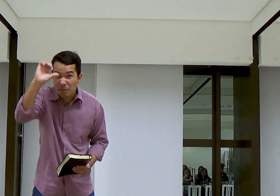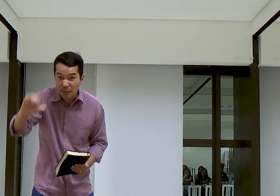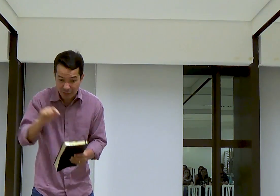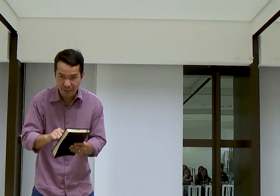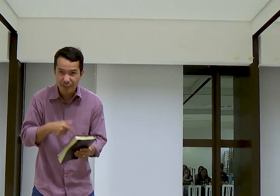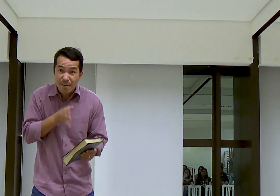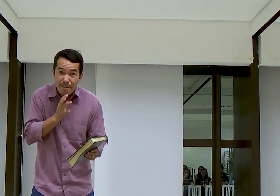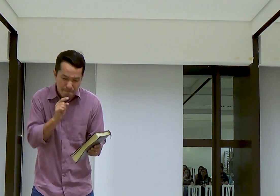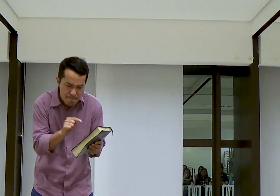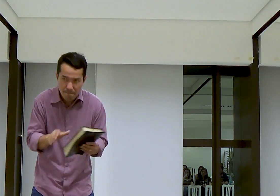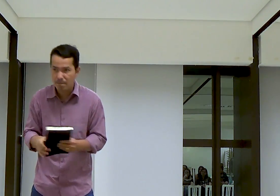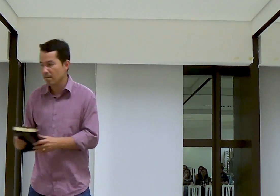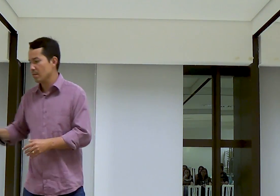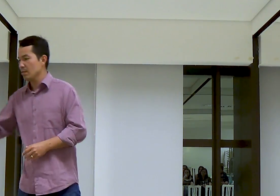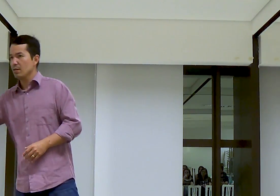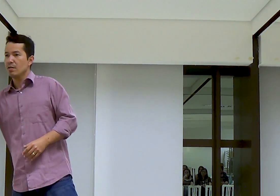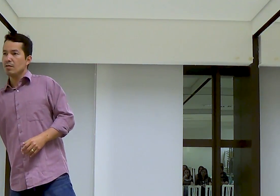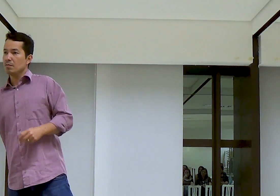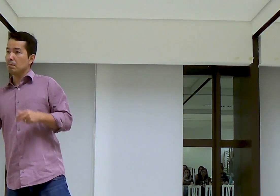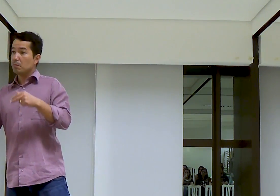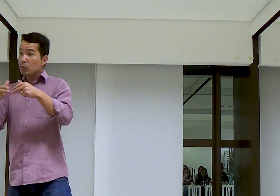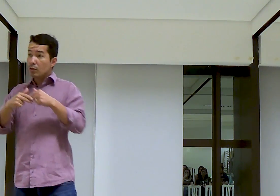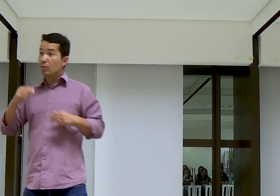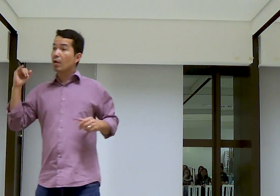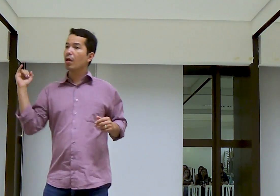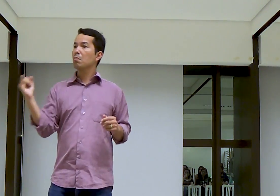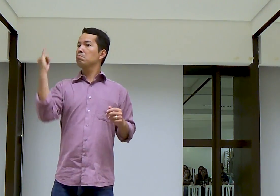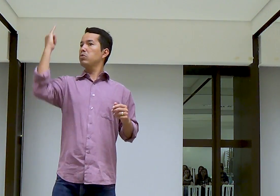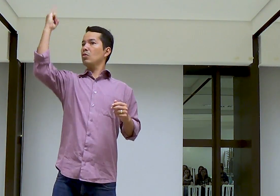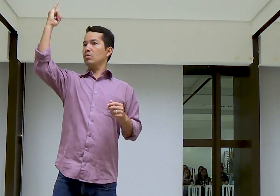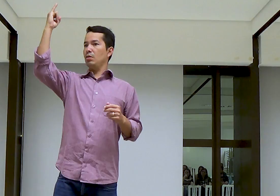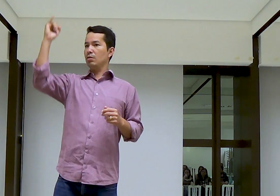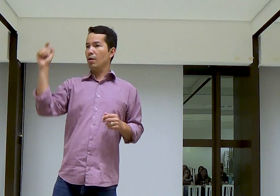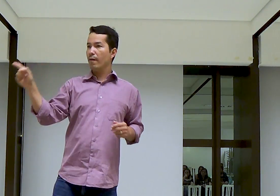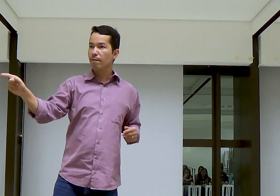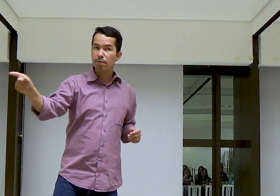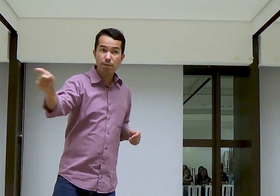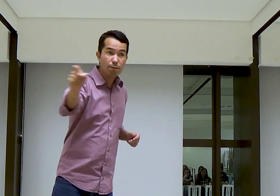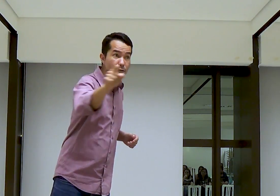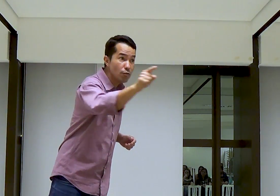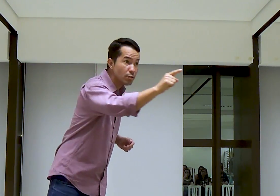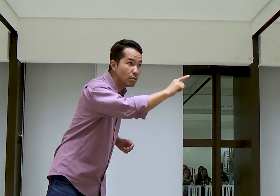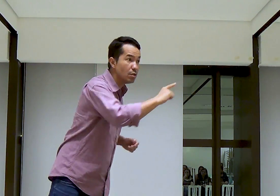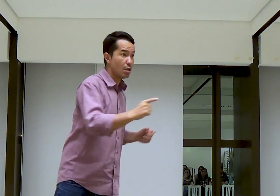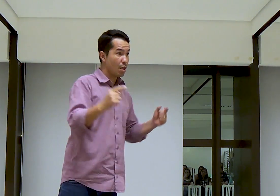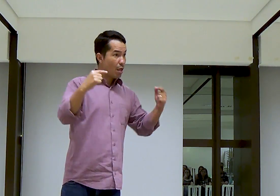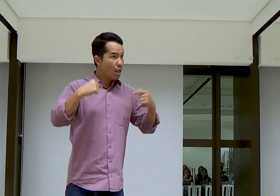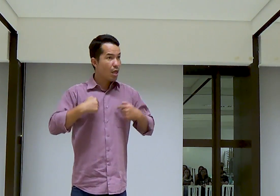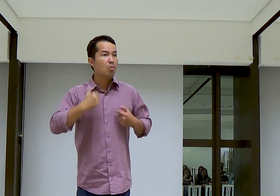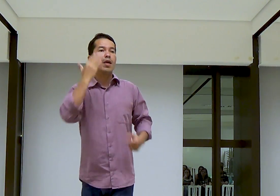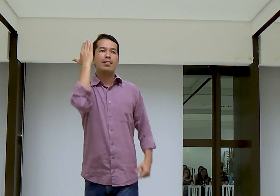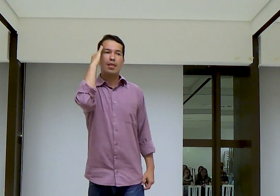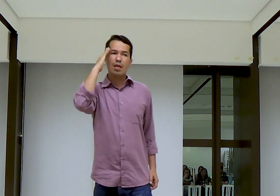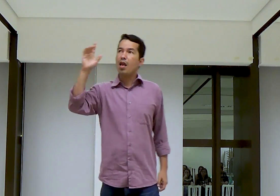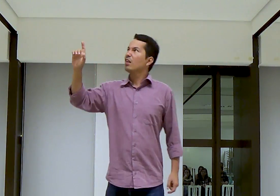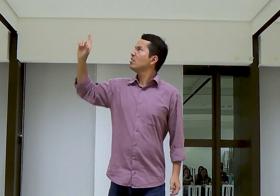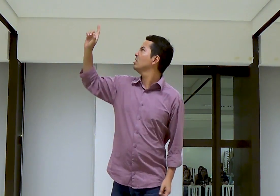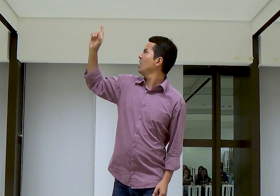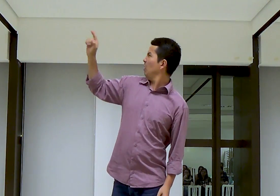a palavra nos ensina. Por quê? Porque é importante você e eu